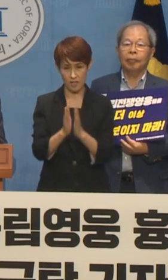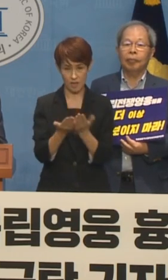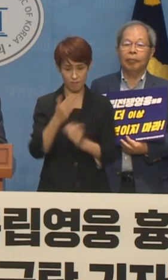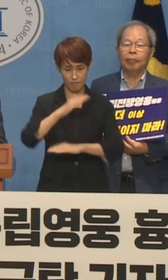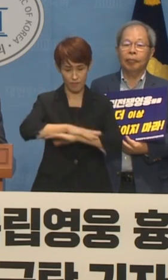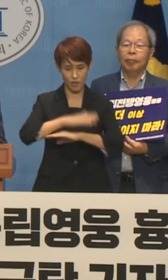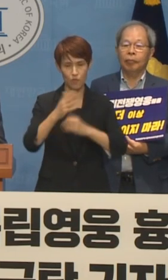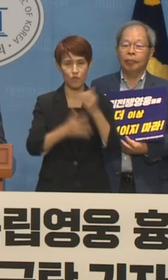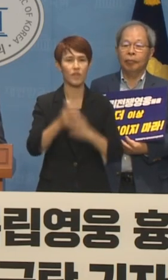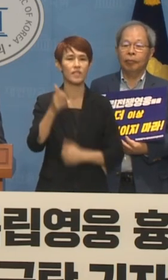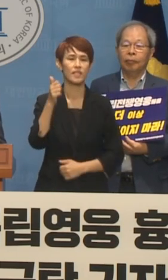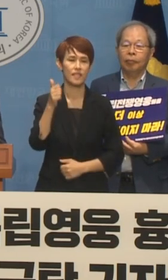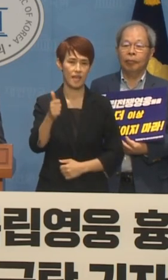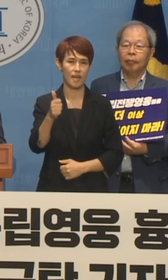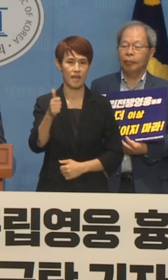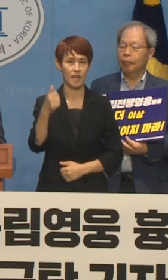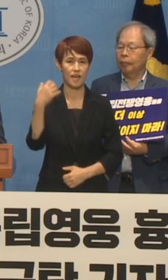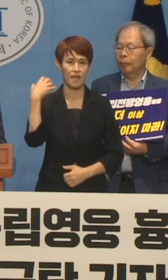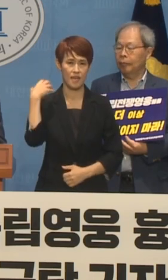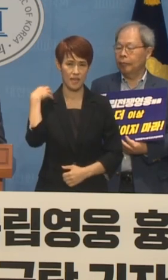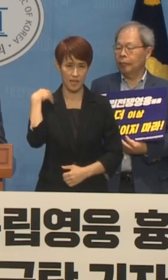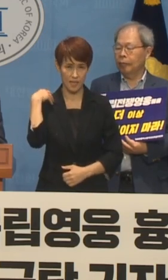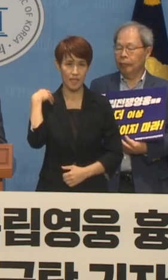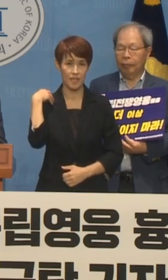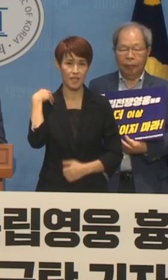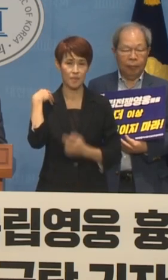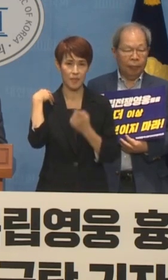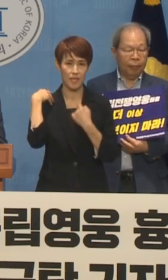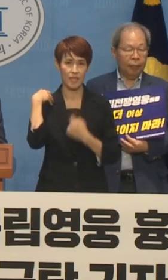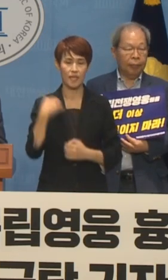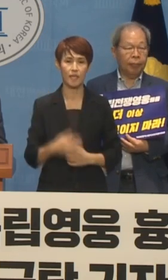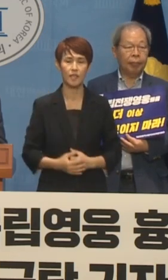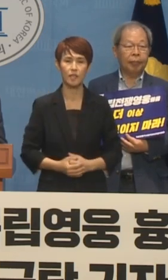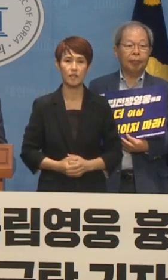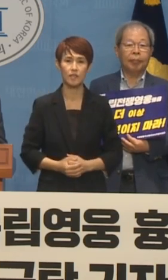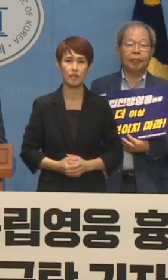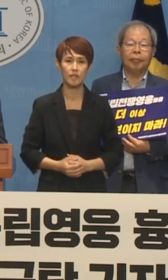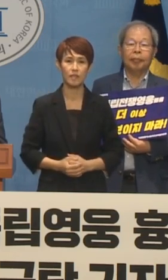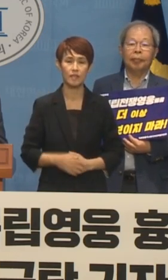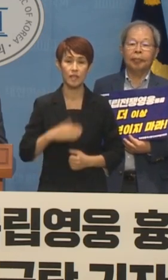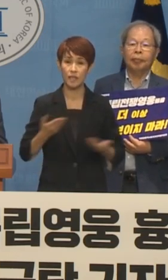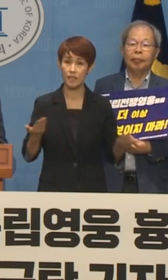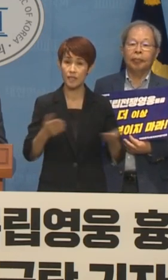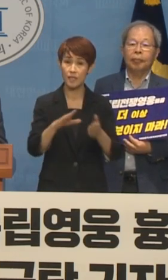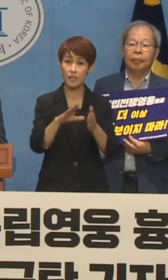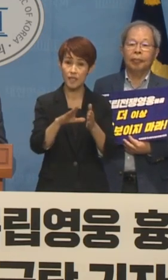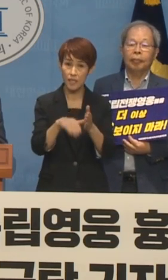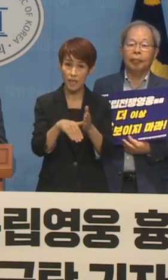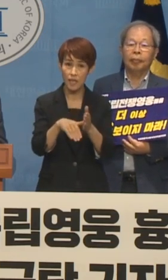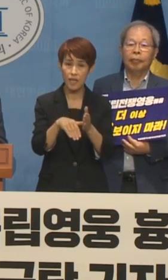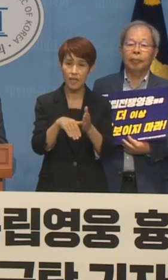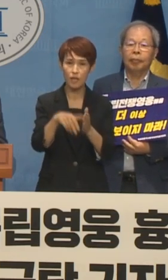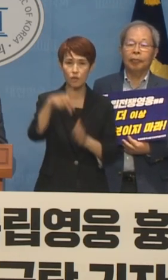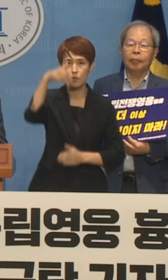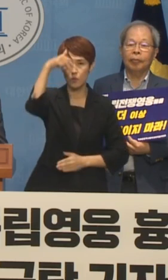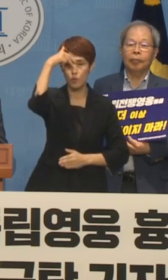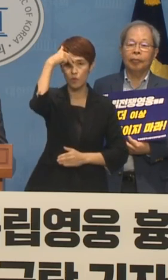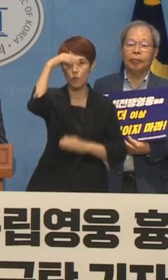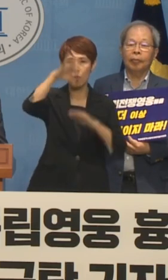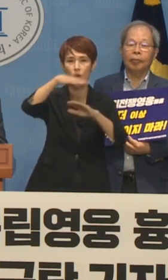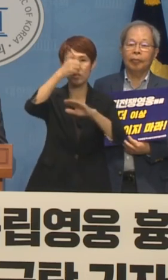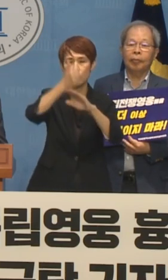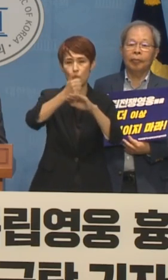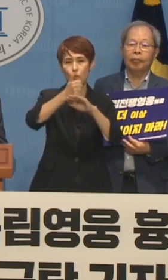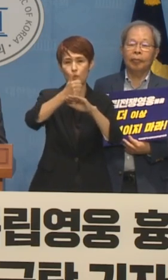국사편찬위원장이라는 과분한 소임을 맡기도 했습니다. 재임시 조선 왕조실록의